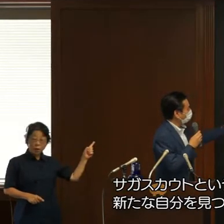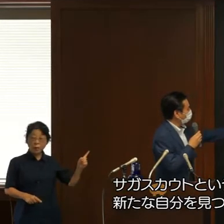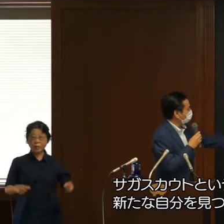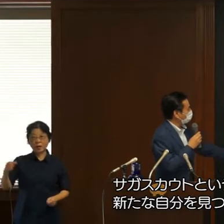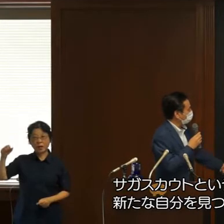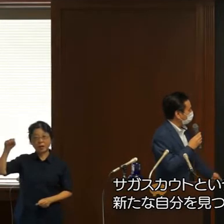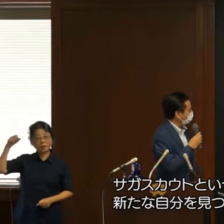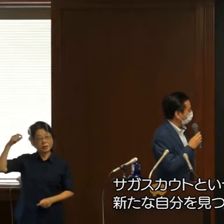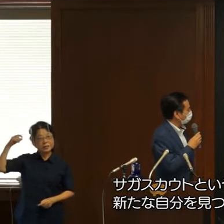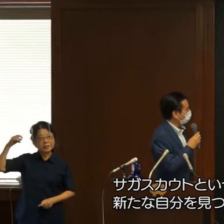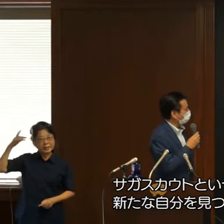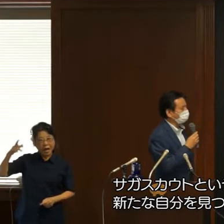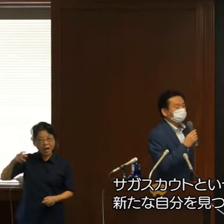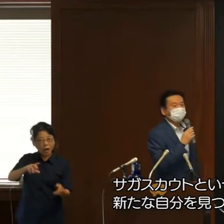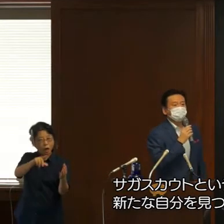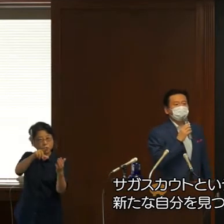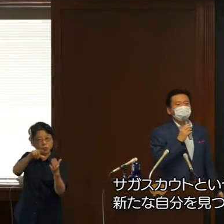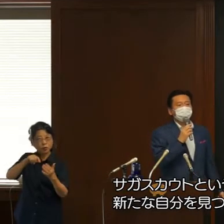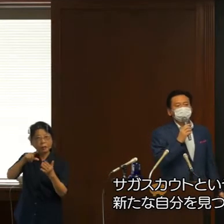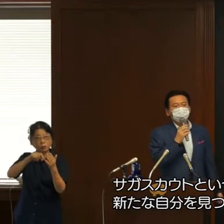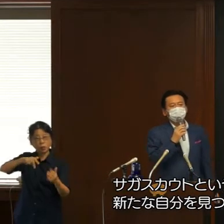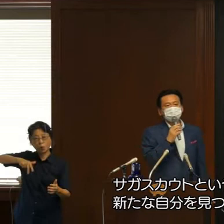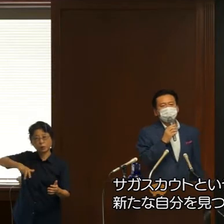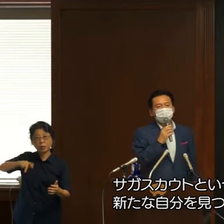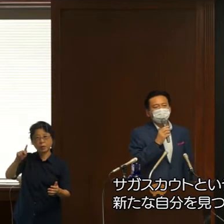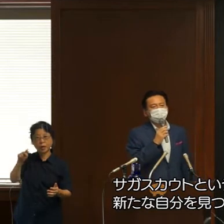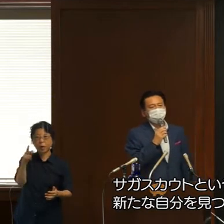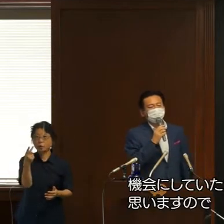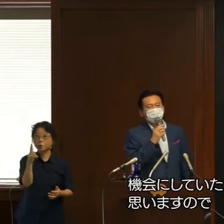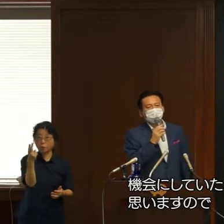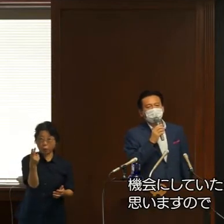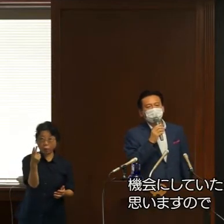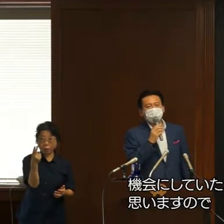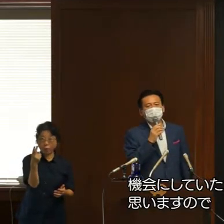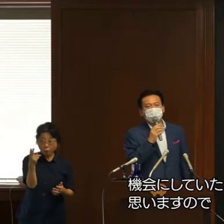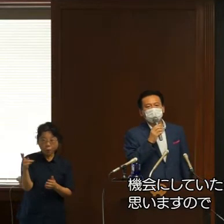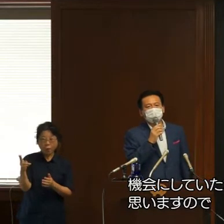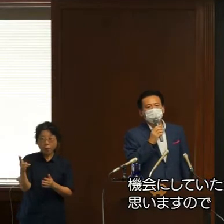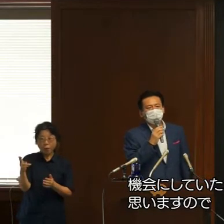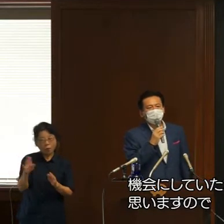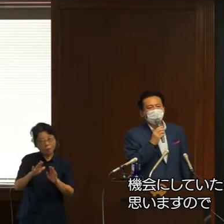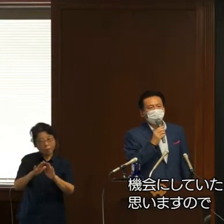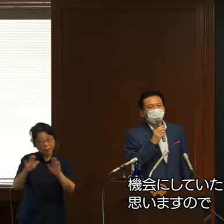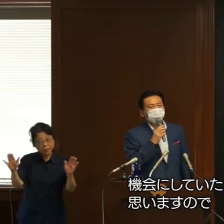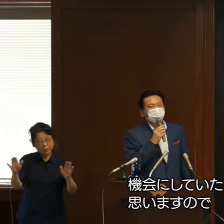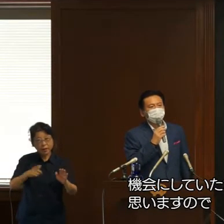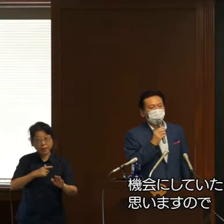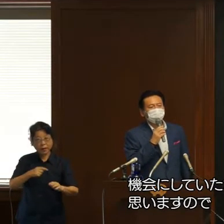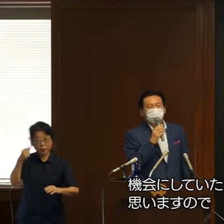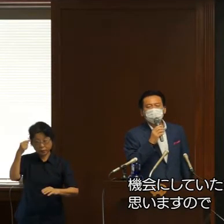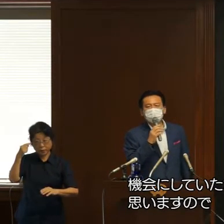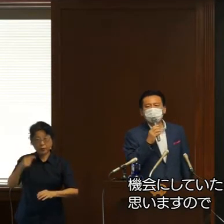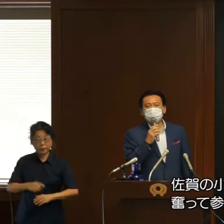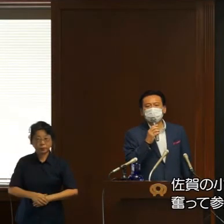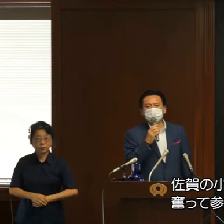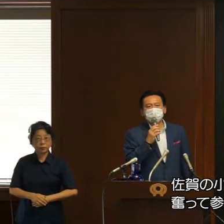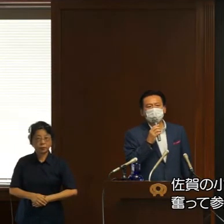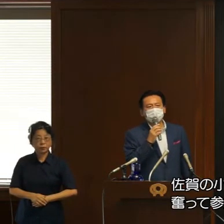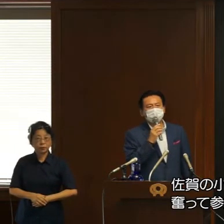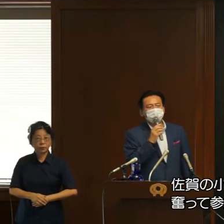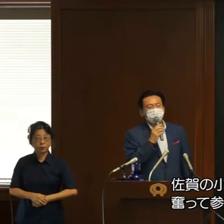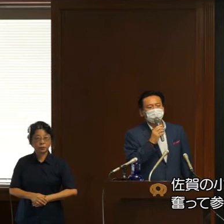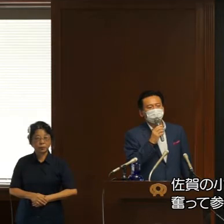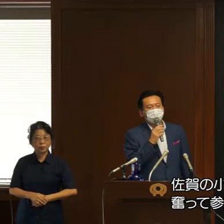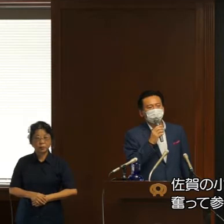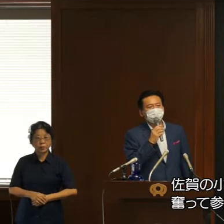我々のシステムを使って新たな自分を見つけるっていう機会にしていただいたらいいのかなと思いますので、佐賀の